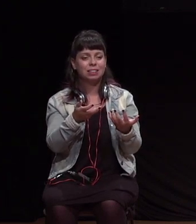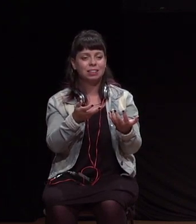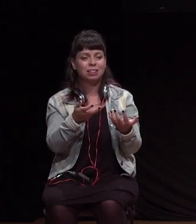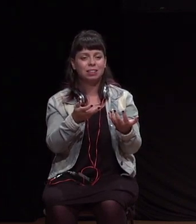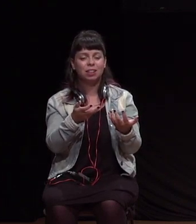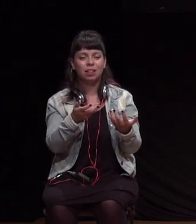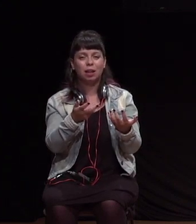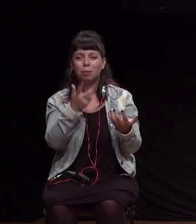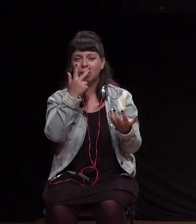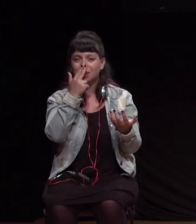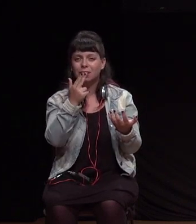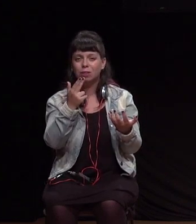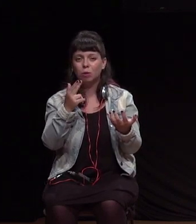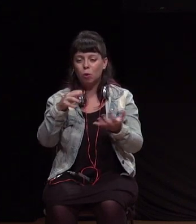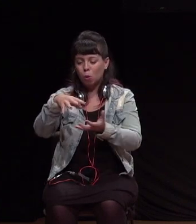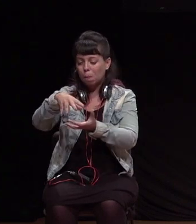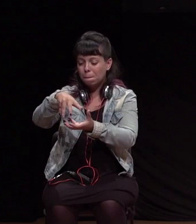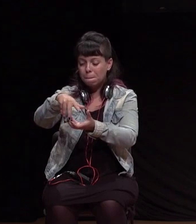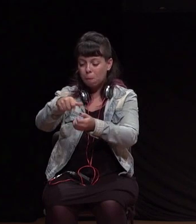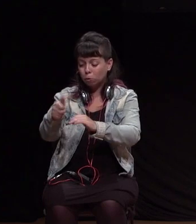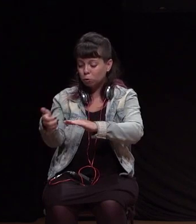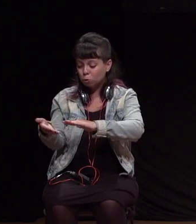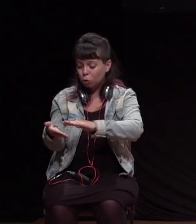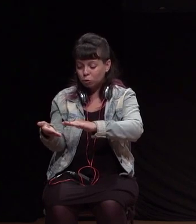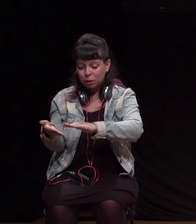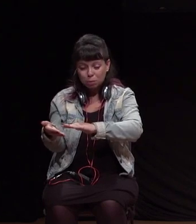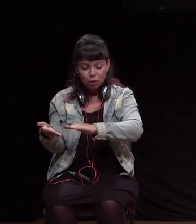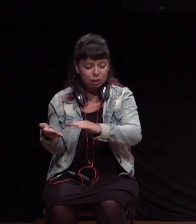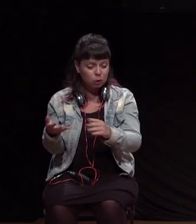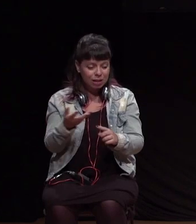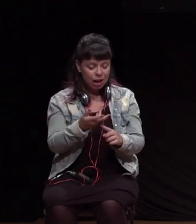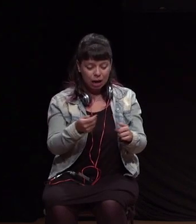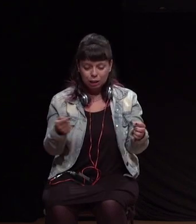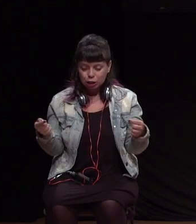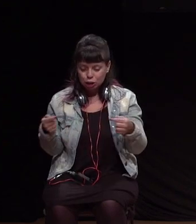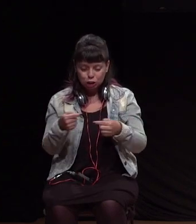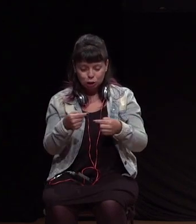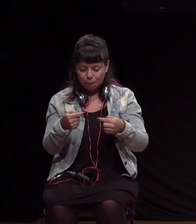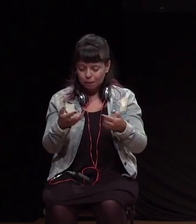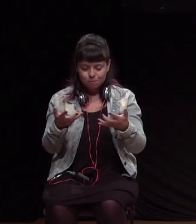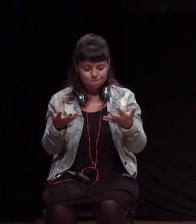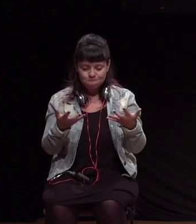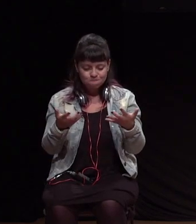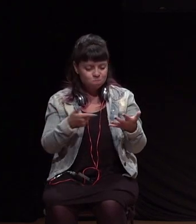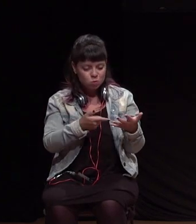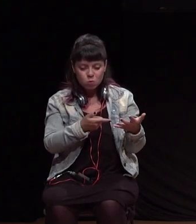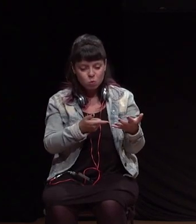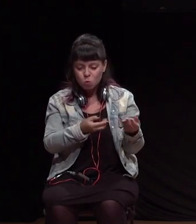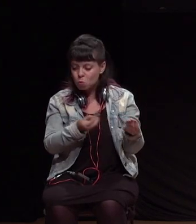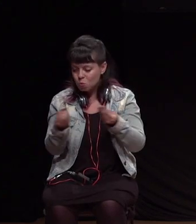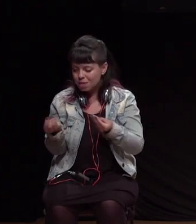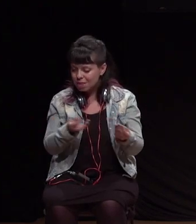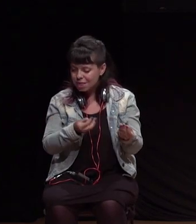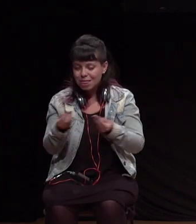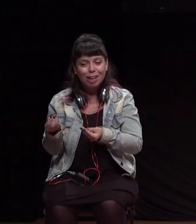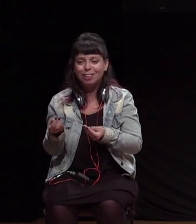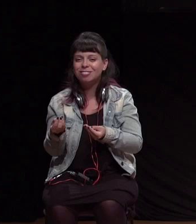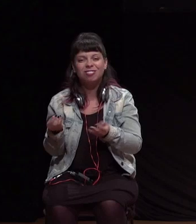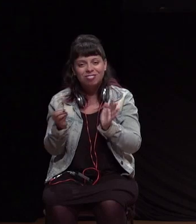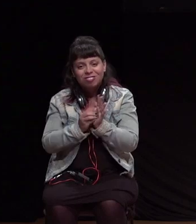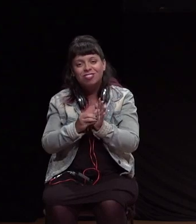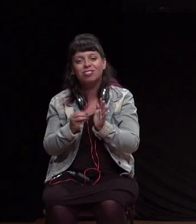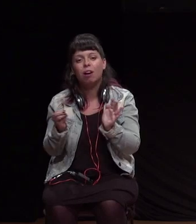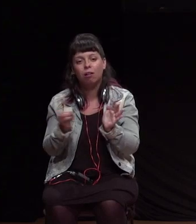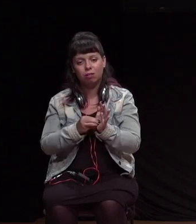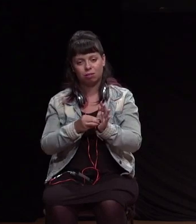correspondências no que o mundo contemporâneo vem exigindo dela. Então, acho que é preciso a gente desertar de algumas